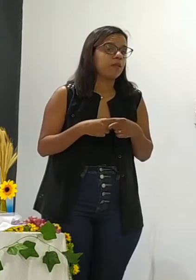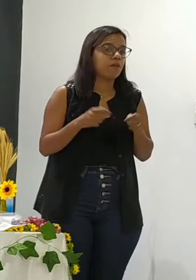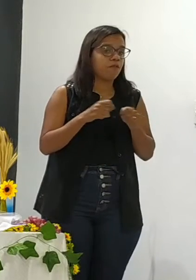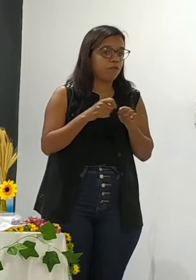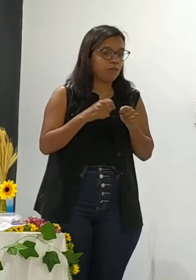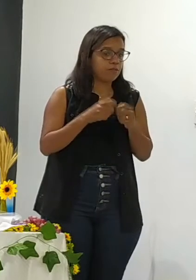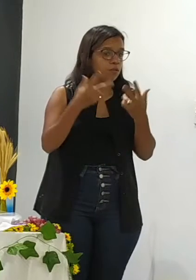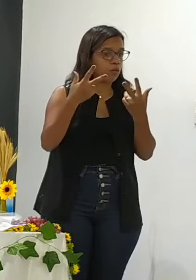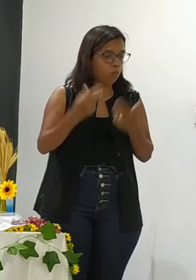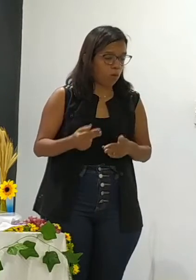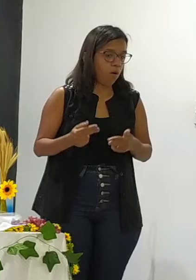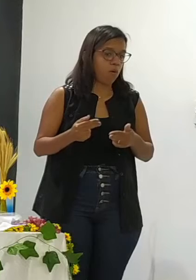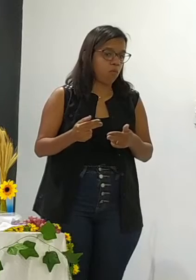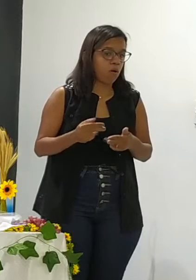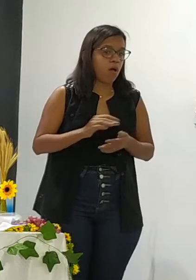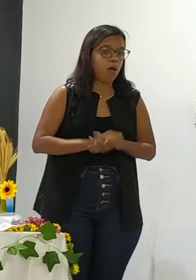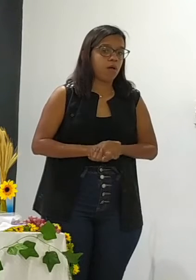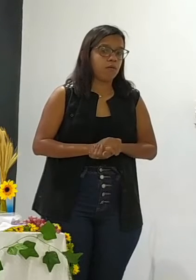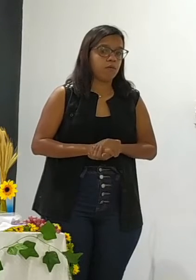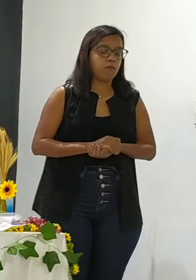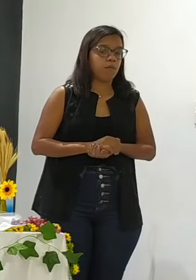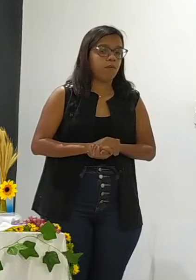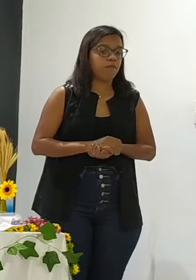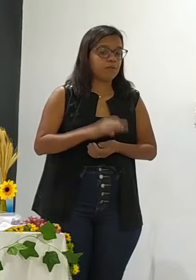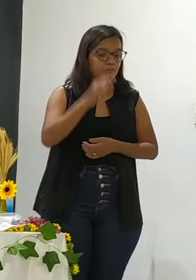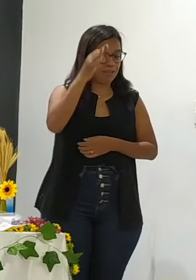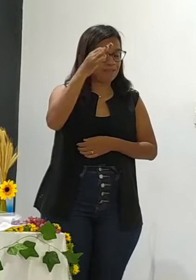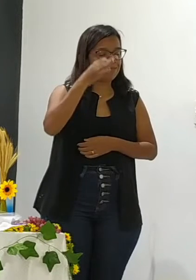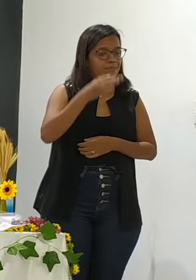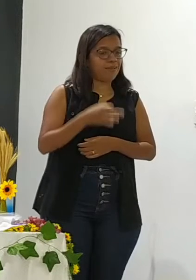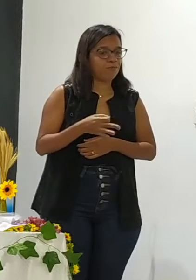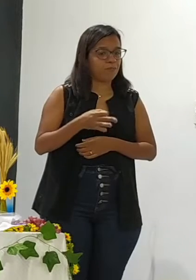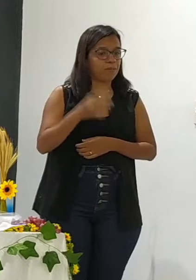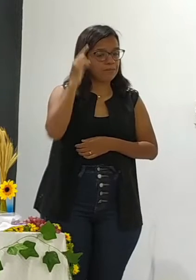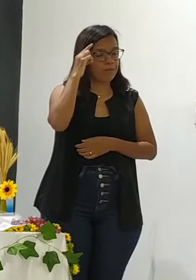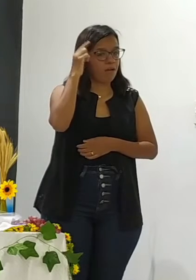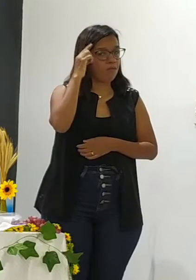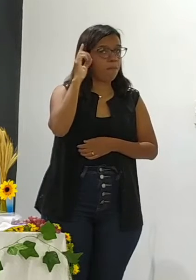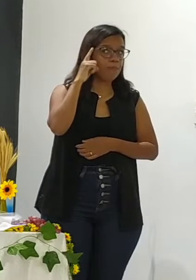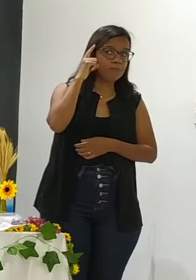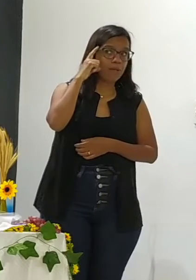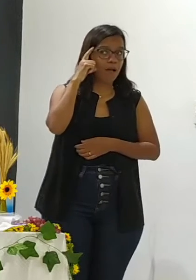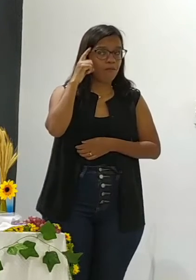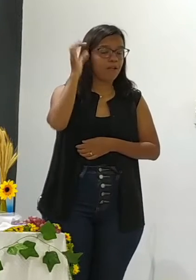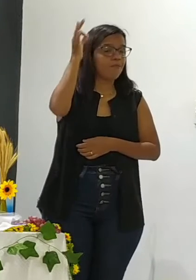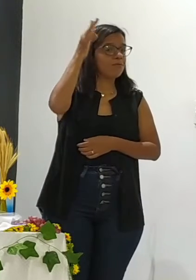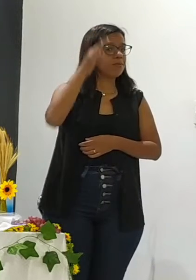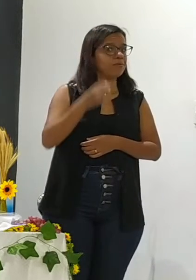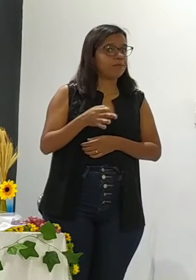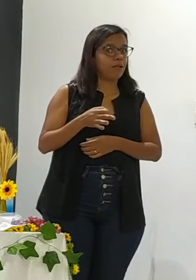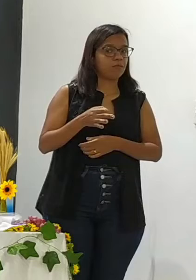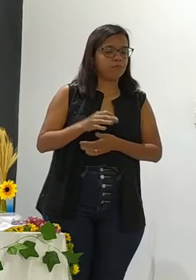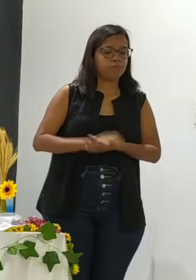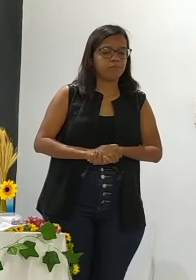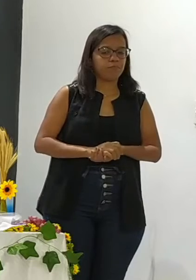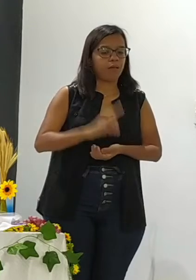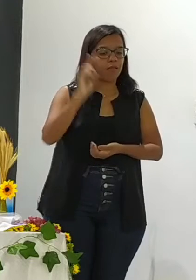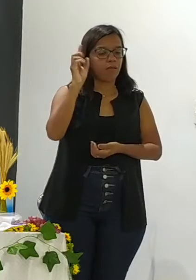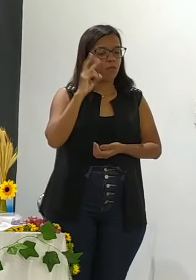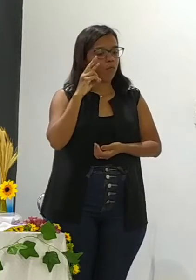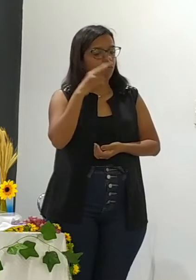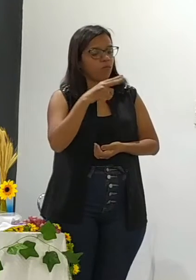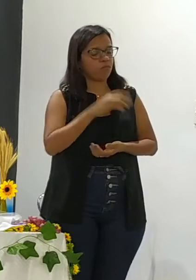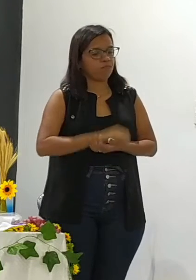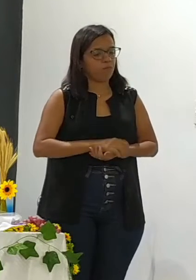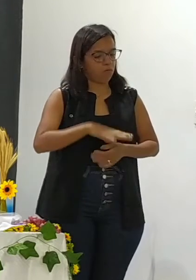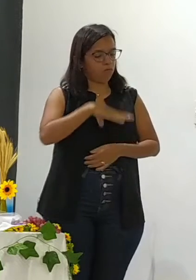ele fazia, achando que ele estava fazendo o que era correto diante de Deus. Ele achava que estava fazendo, Deus olhou e falou assim, é ele. Esse